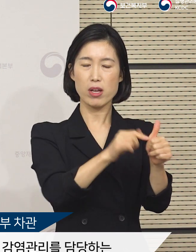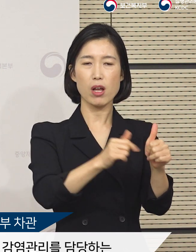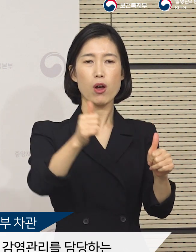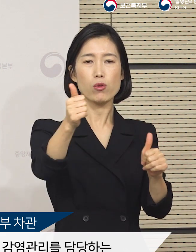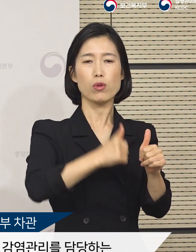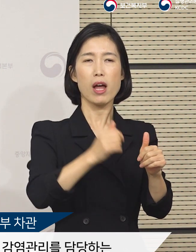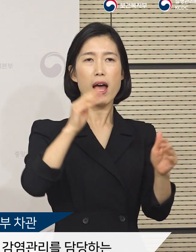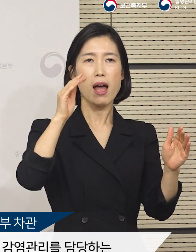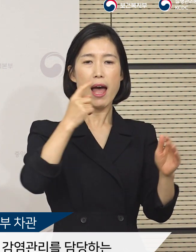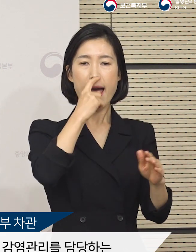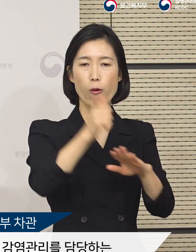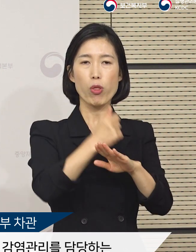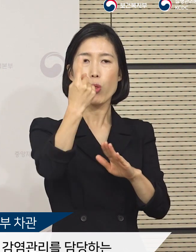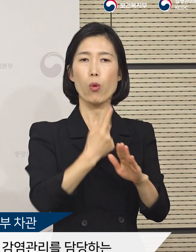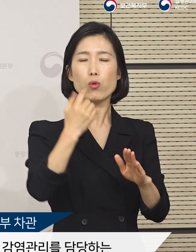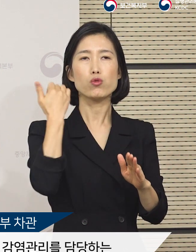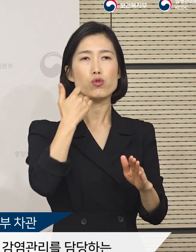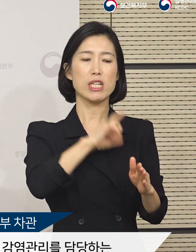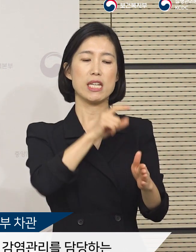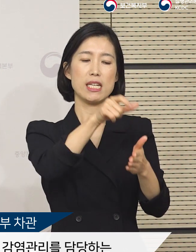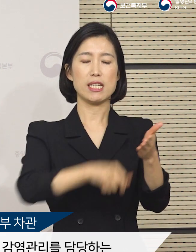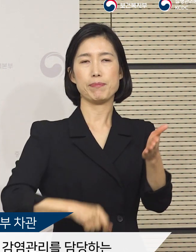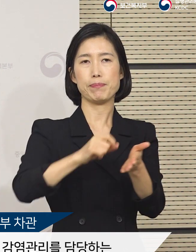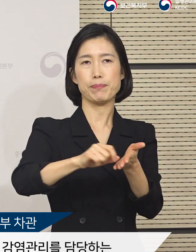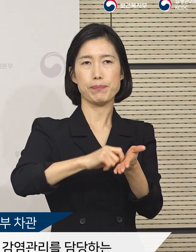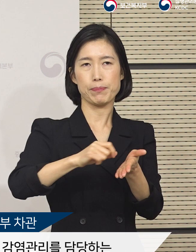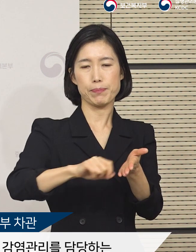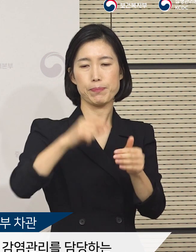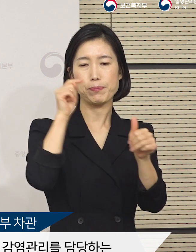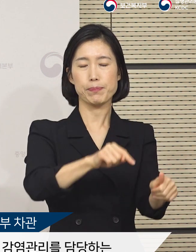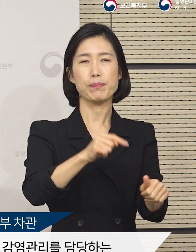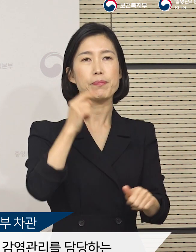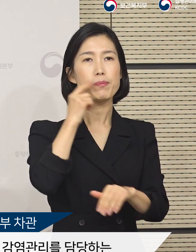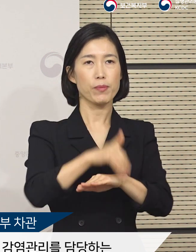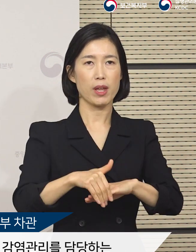출입자 명단을 작성 관리하도록 하였습니다.